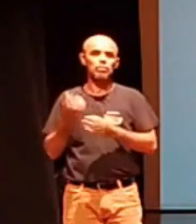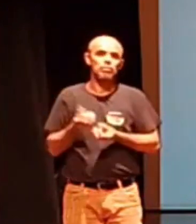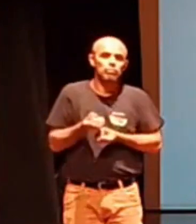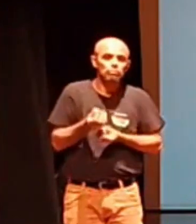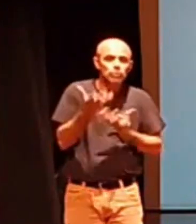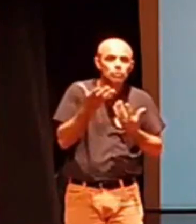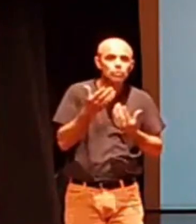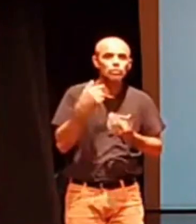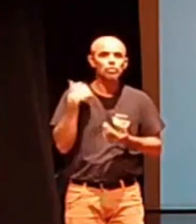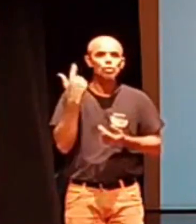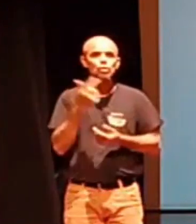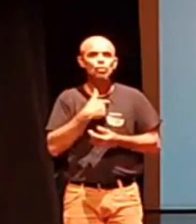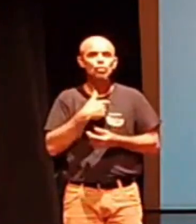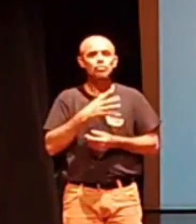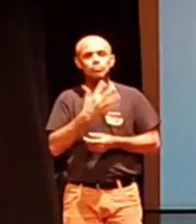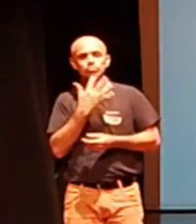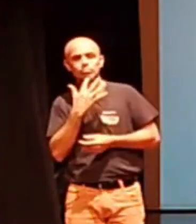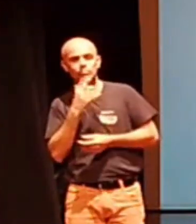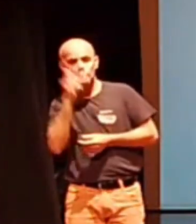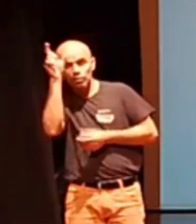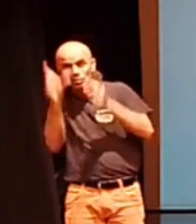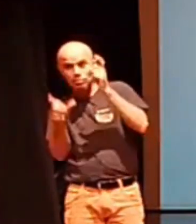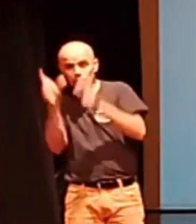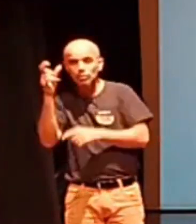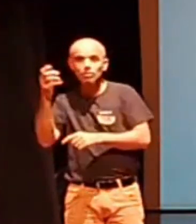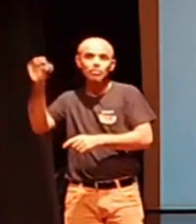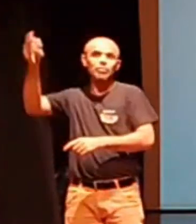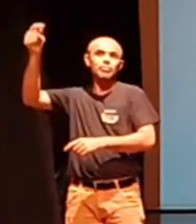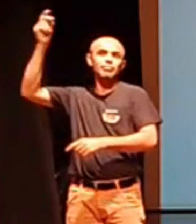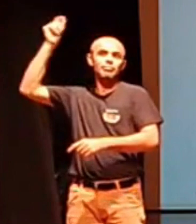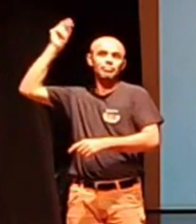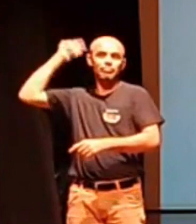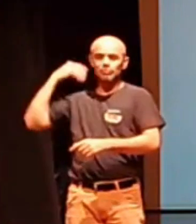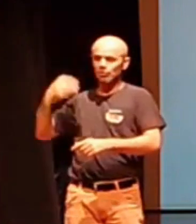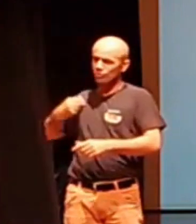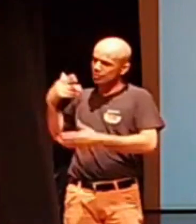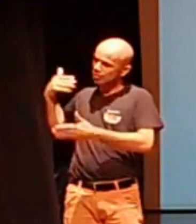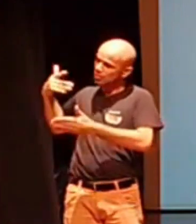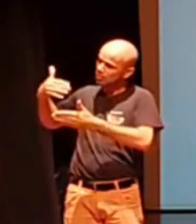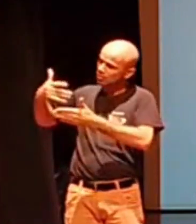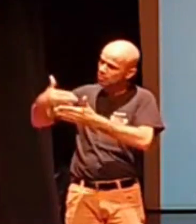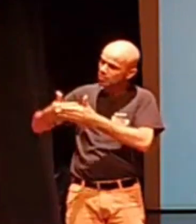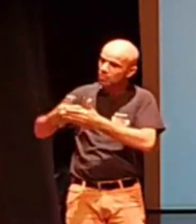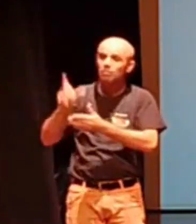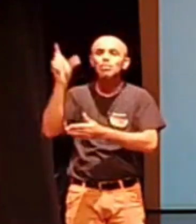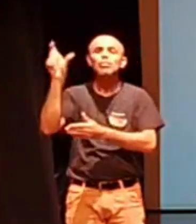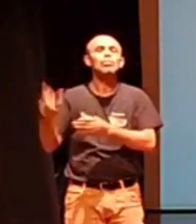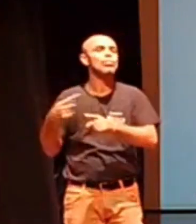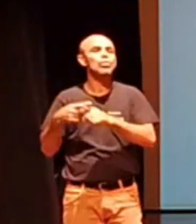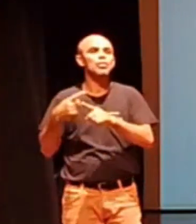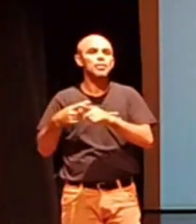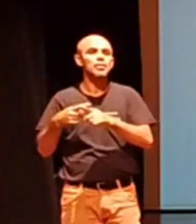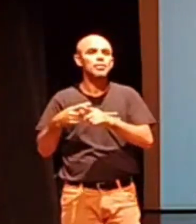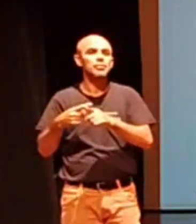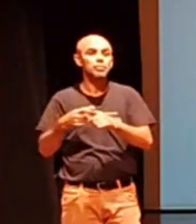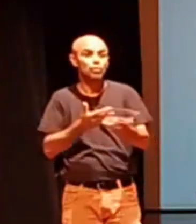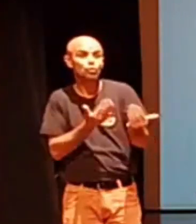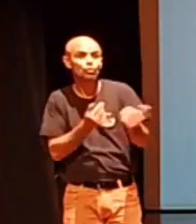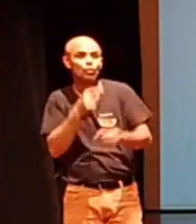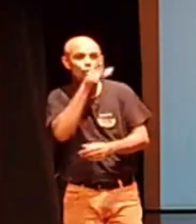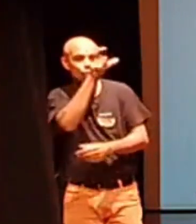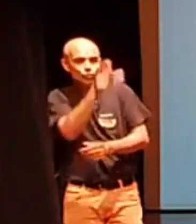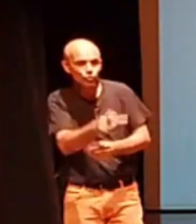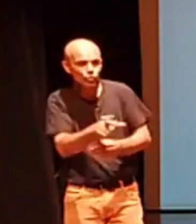gente tem que ver a história dessa vida, é a história da nossa paciente. Né? Como é que aquele corpo, e nos adolescentes, a gente precisa ter